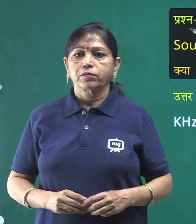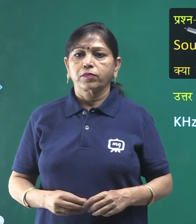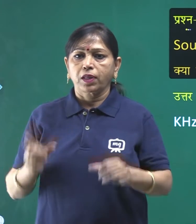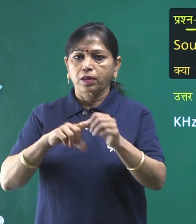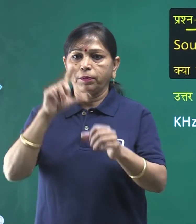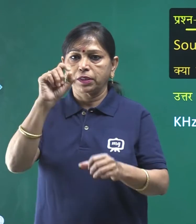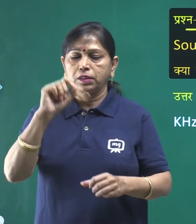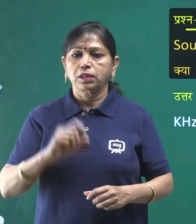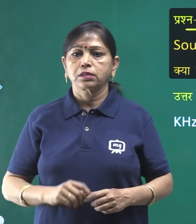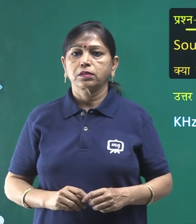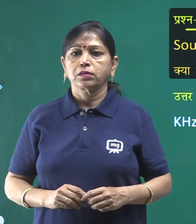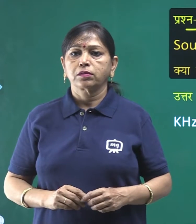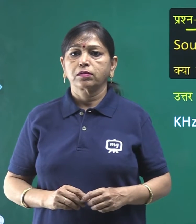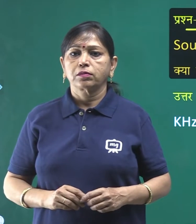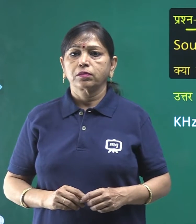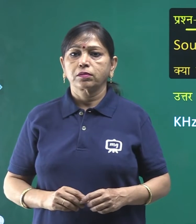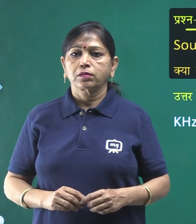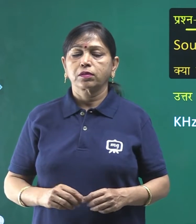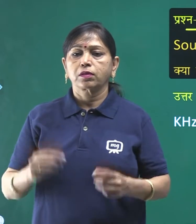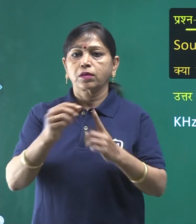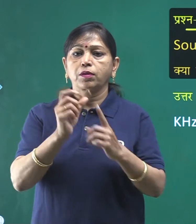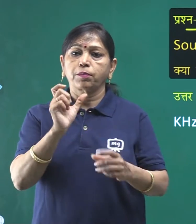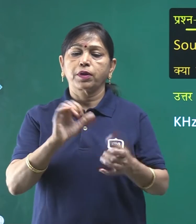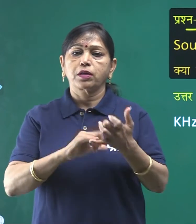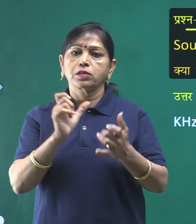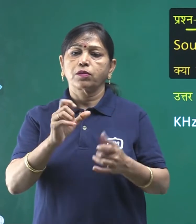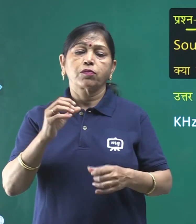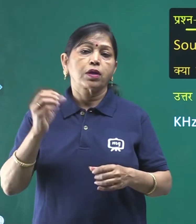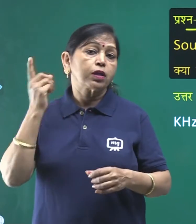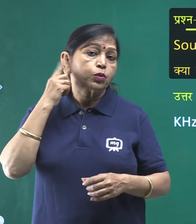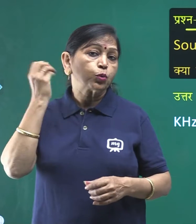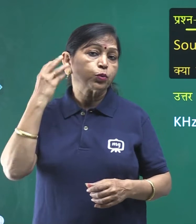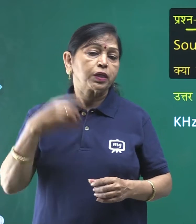प्रश्न 10, प्रश्रव्य ध्वनि की